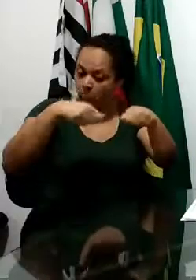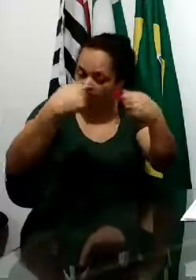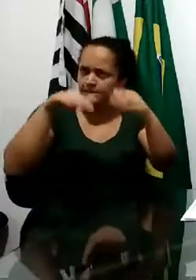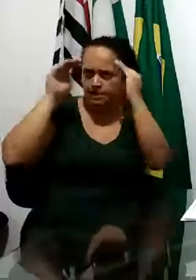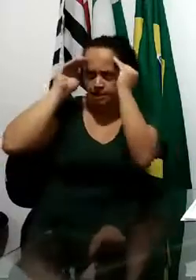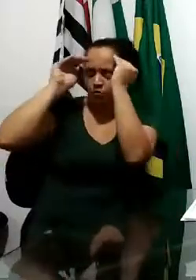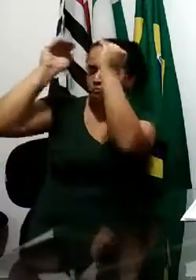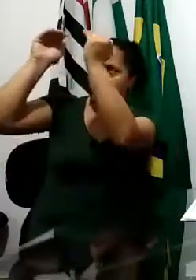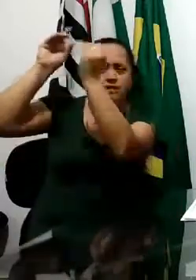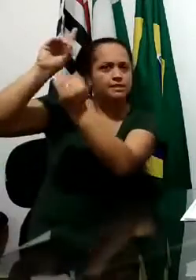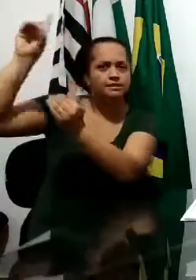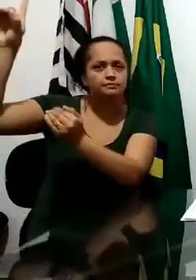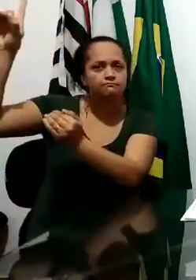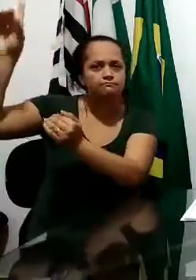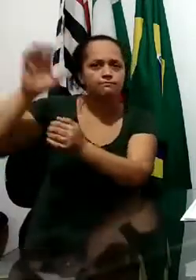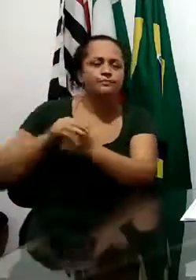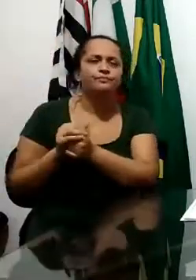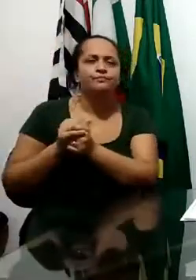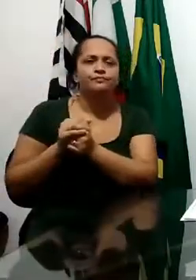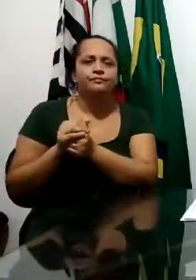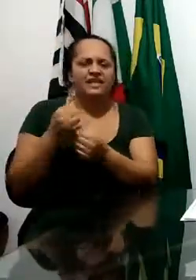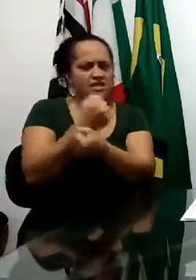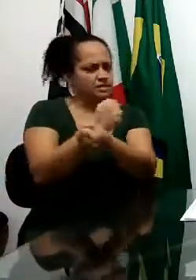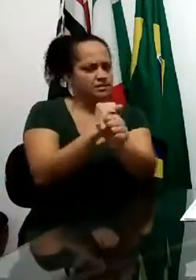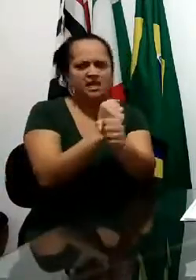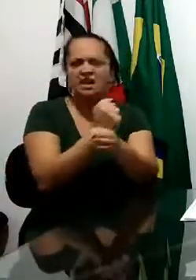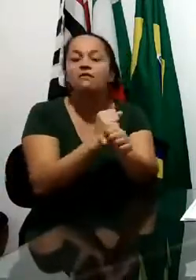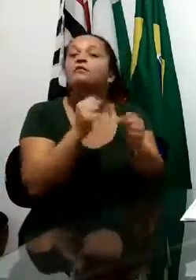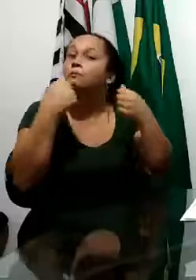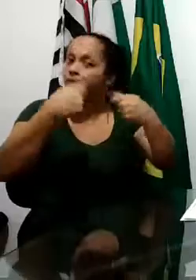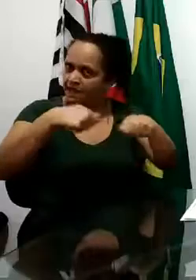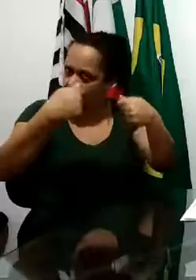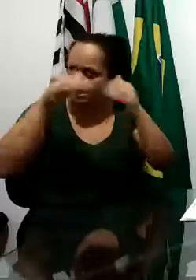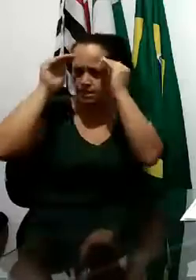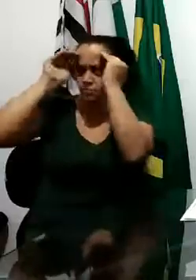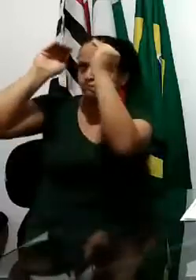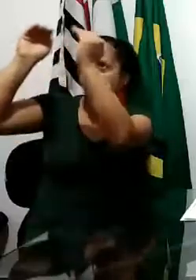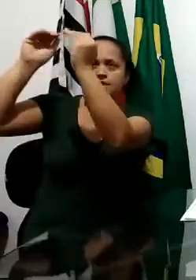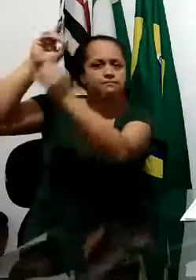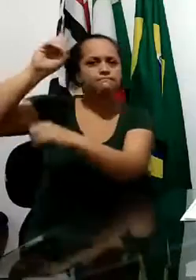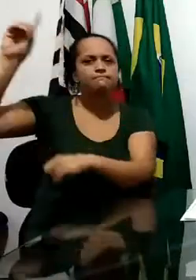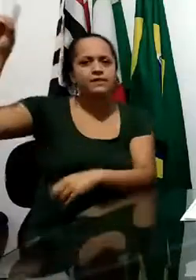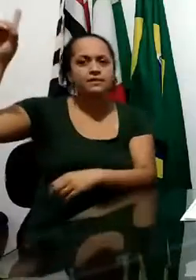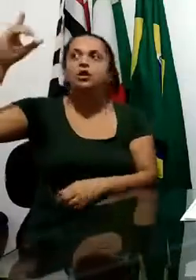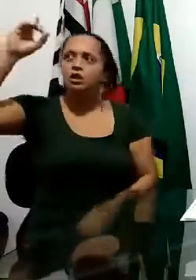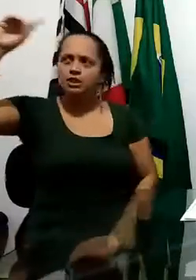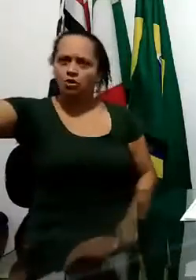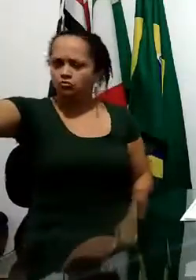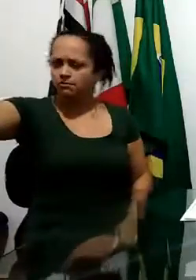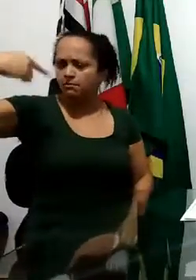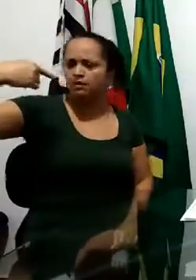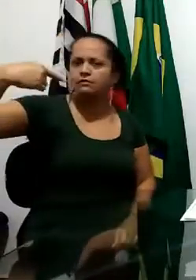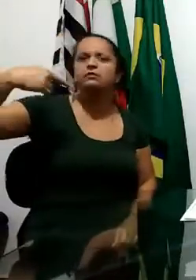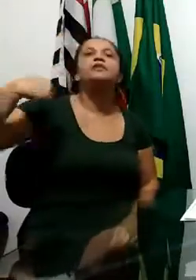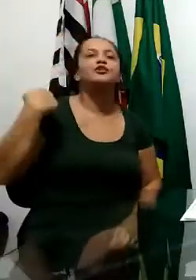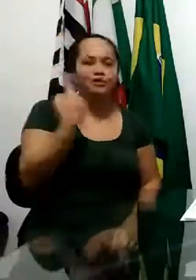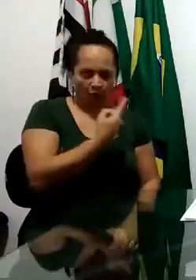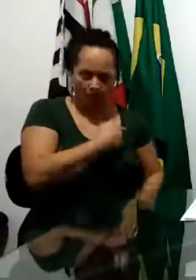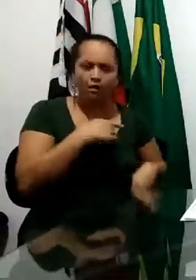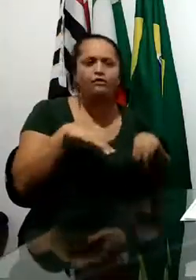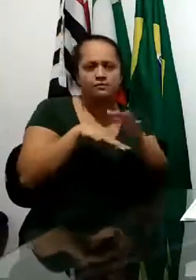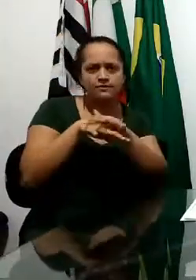seu Senhor. Servo não tem a outra opção, a não ser obedecer às ordens do seu Senhor. E